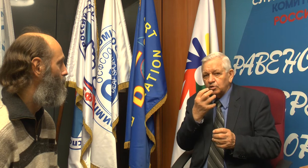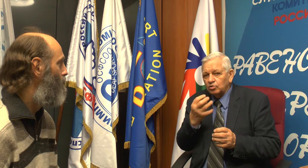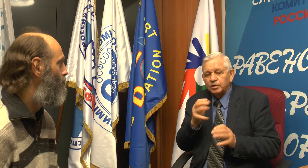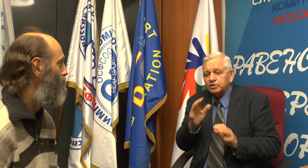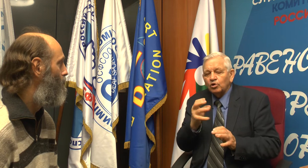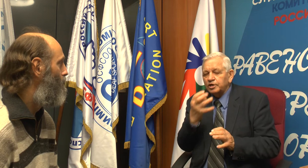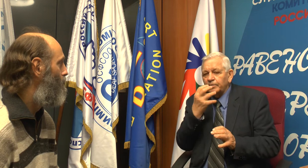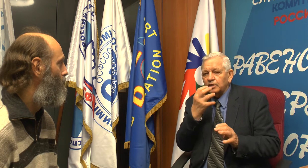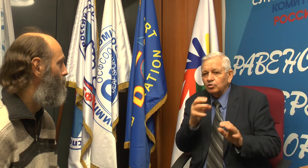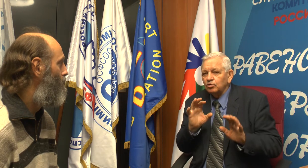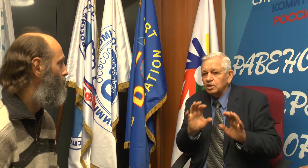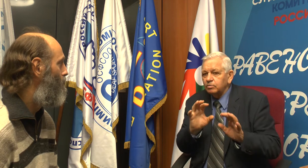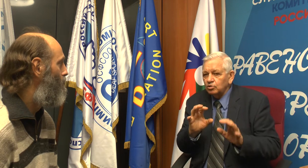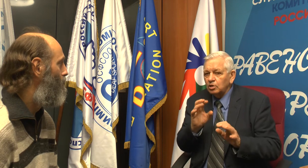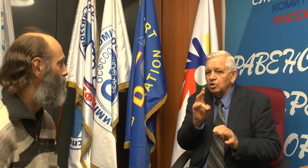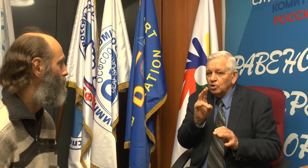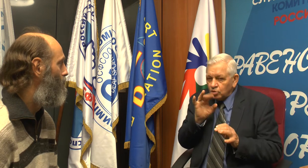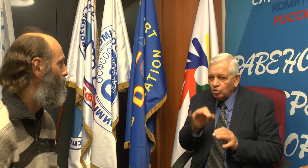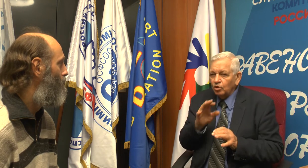теплотой, не только теплотой заботы, но и